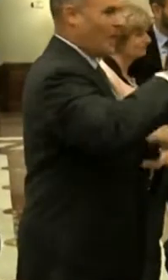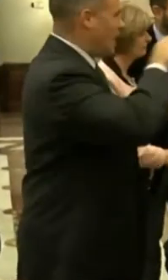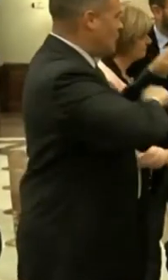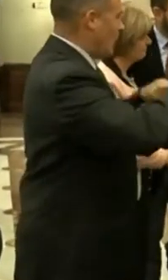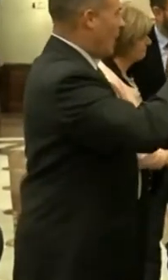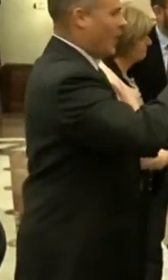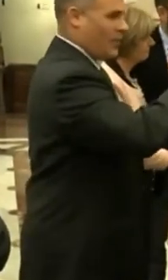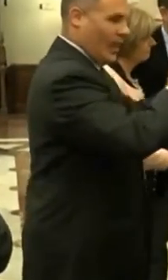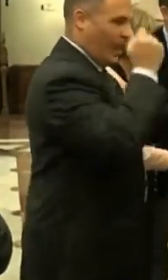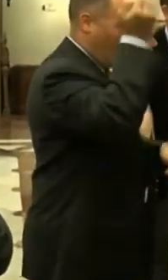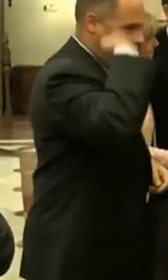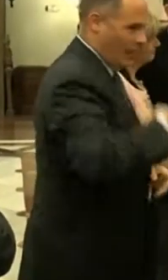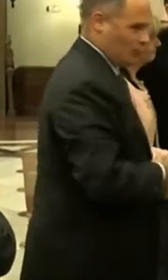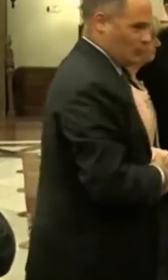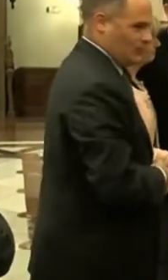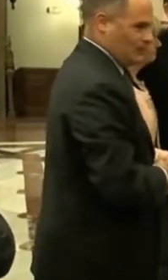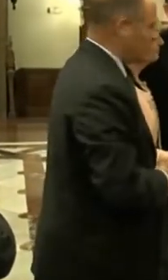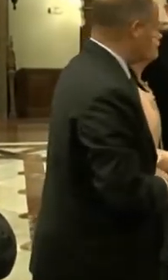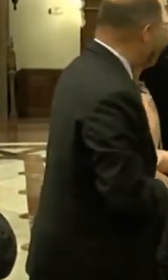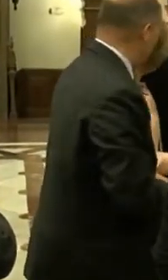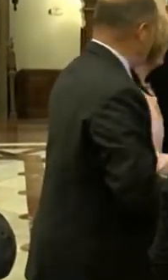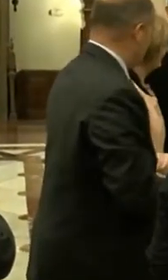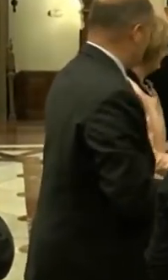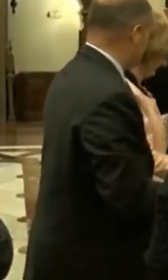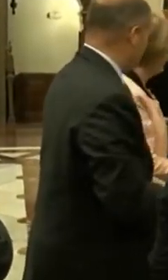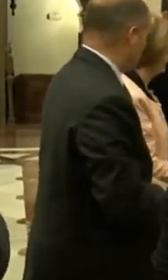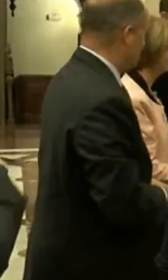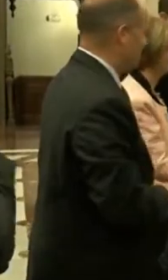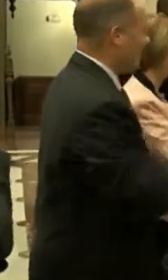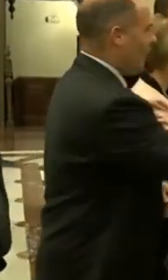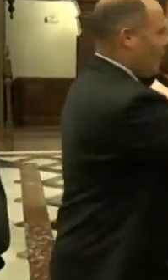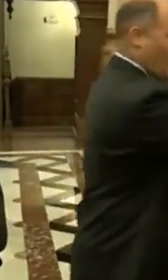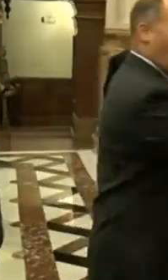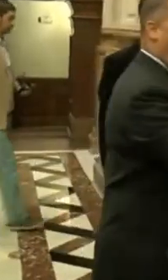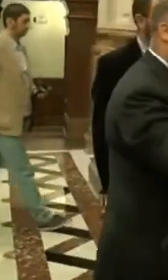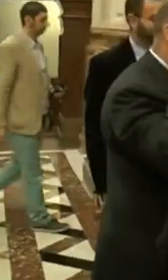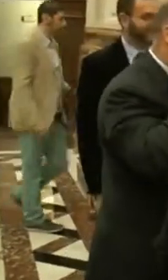Toño, presidente de la Asociación de Trabajo Mental.